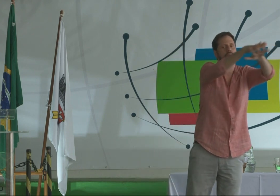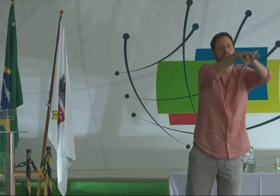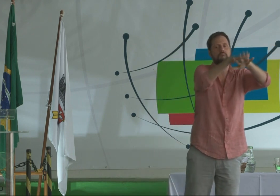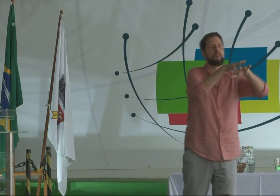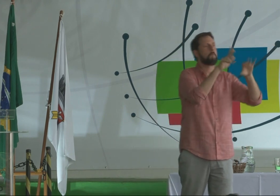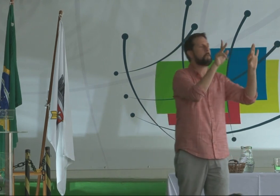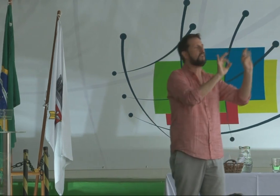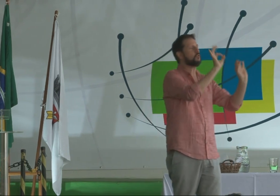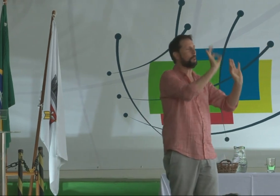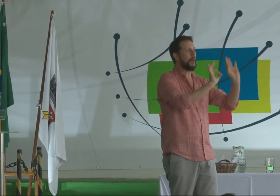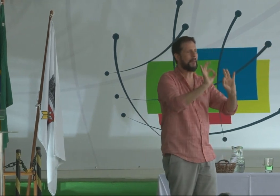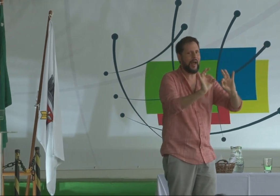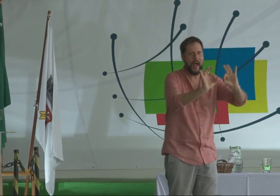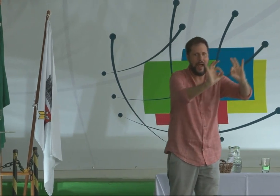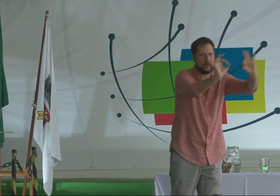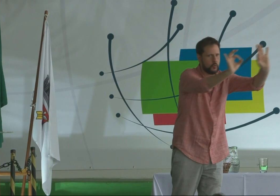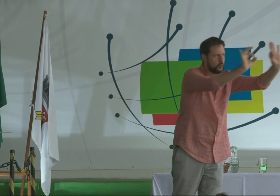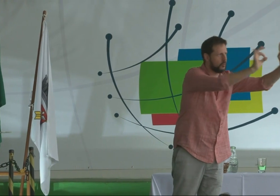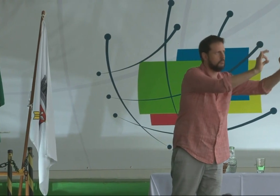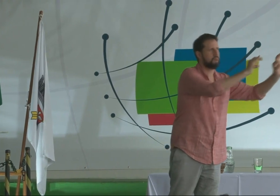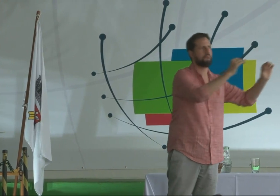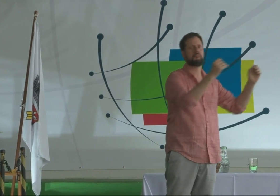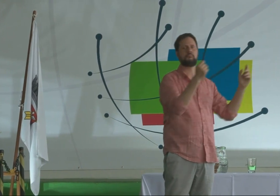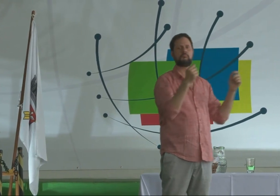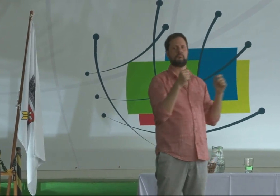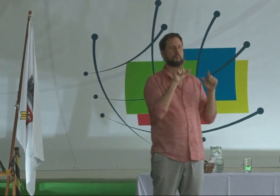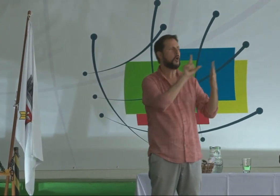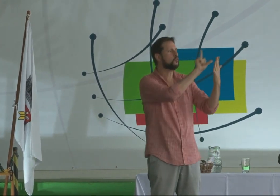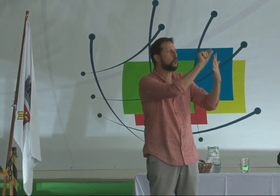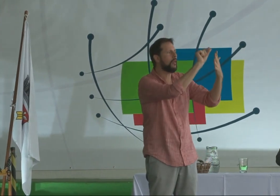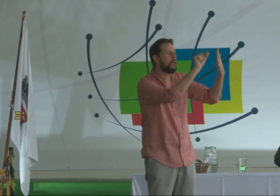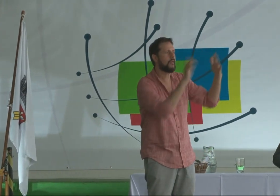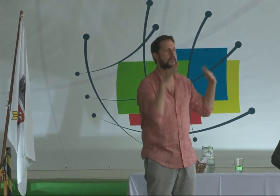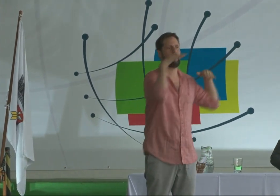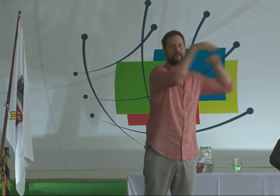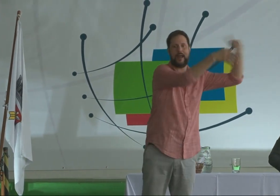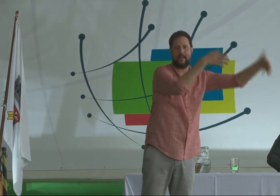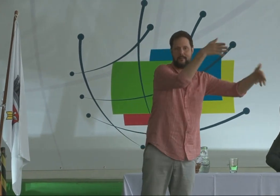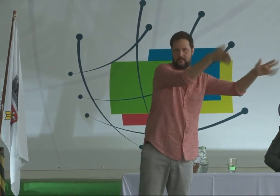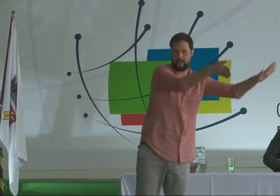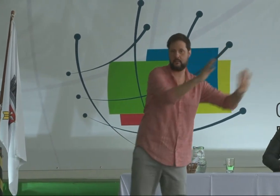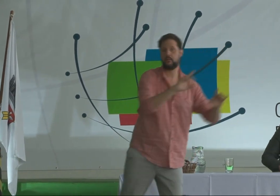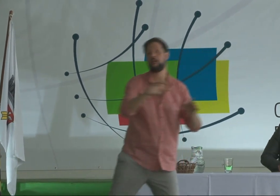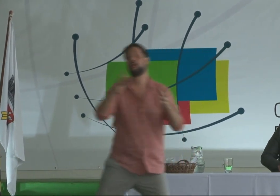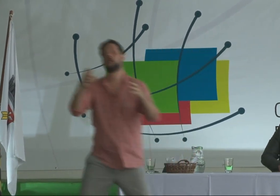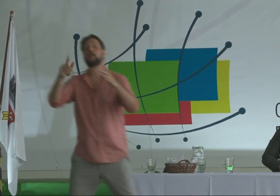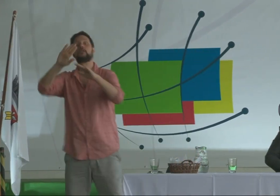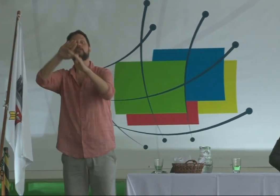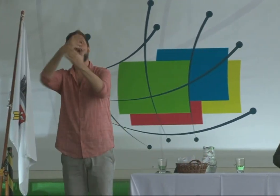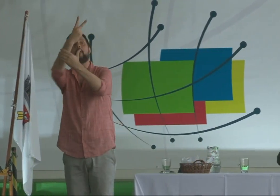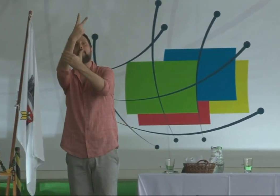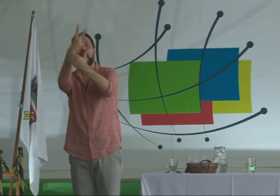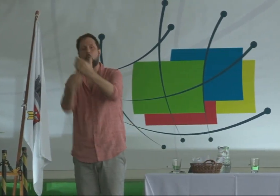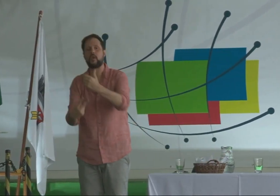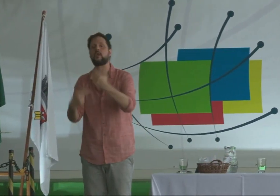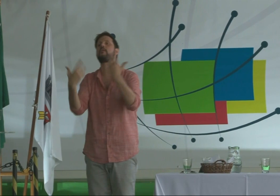O que a gente precisa fazer, também, é pensar em criação de colos, que possibilita essa discussão de conhecimento, essas discussões todas em vários lugares.